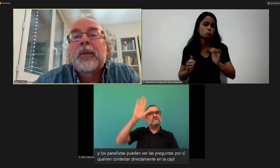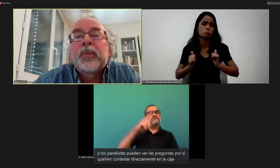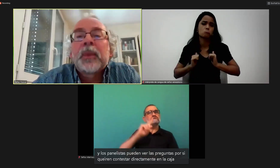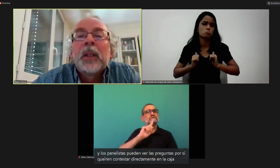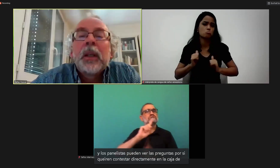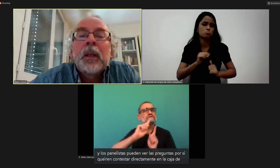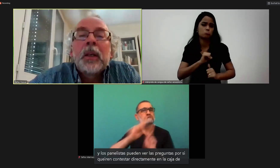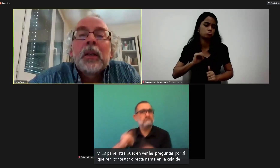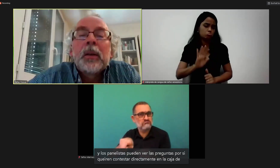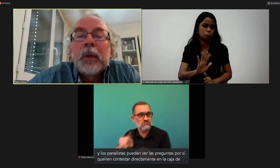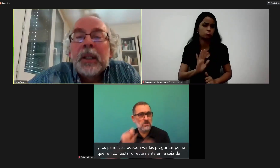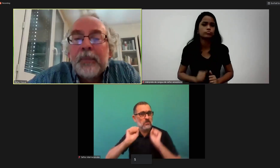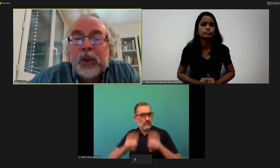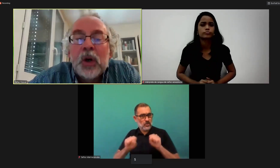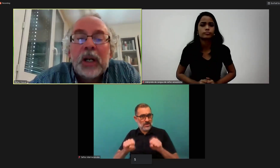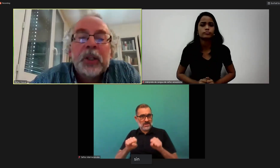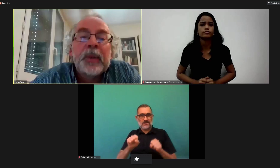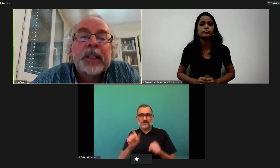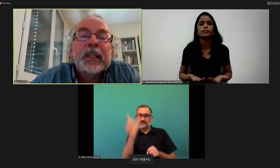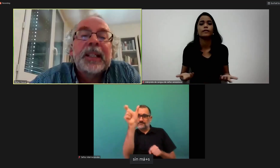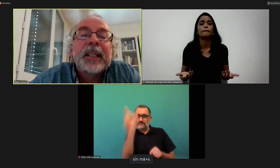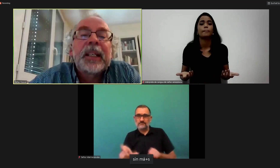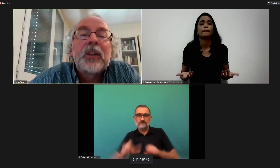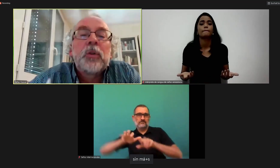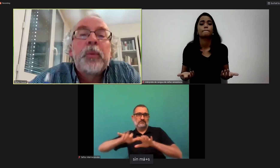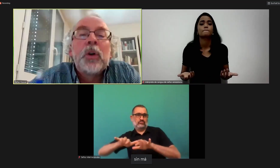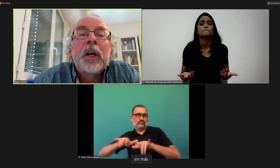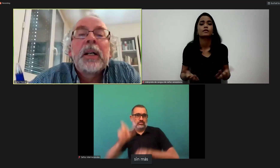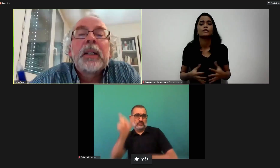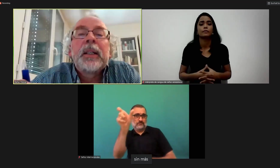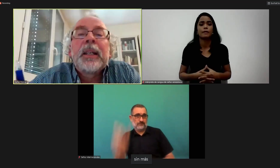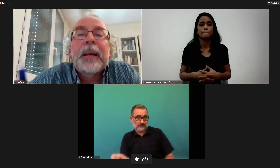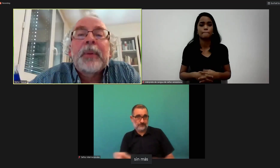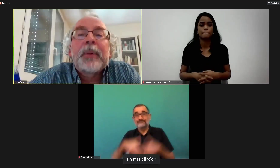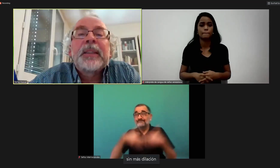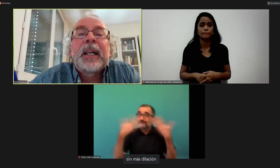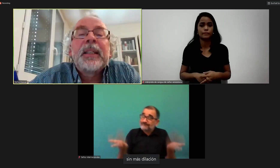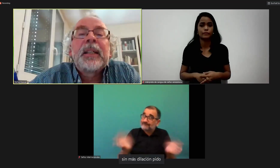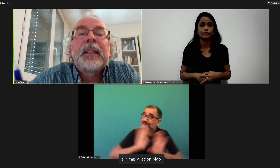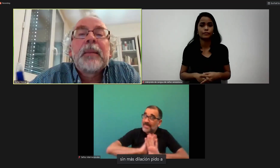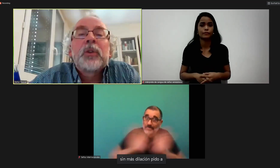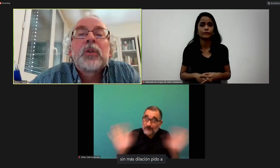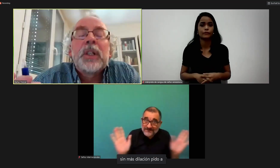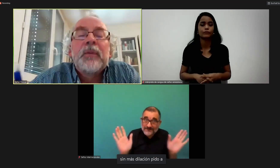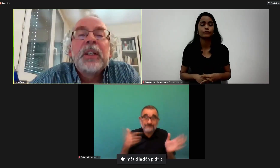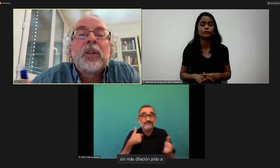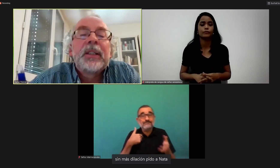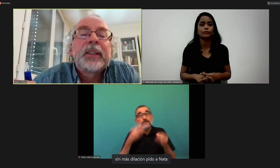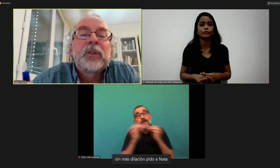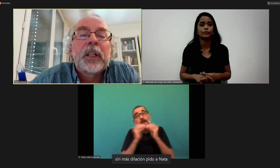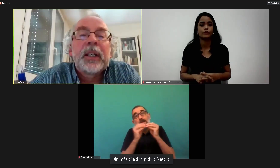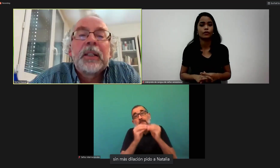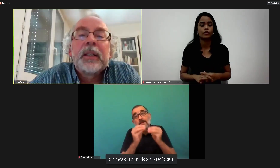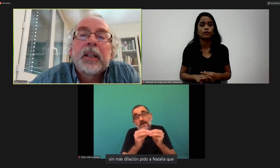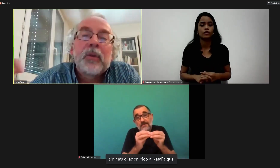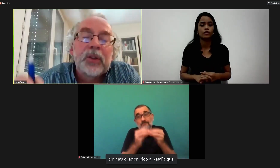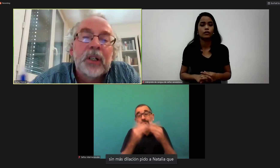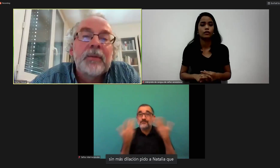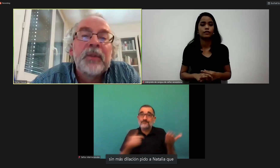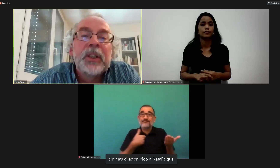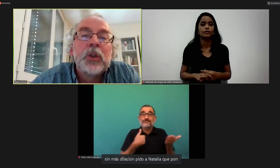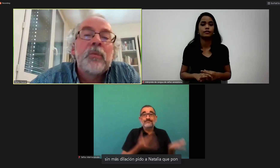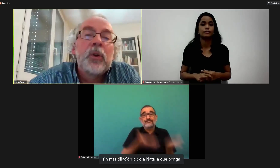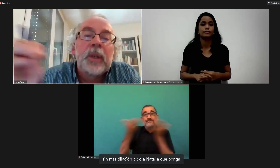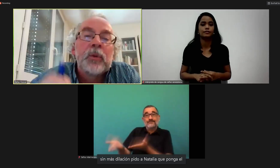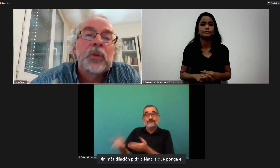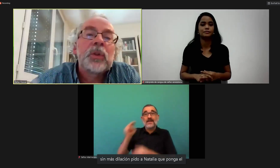dilación, le pido a mi compañera Natalia que nos ponga la pantalla, digamos, con el vídeo del director general. En cuanto